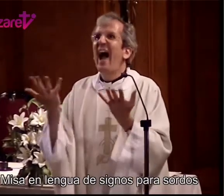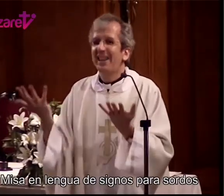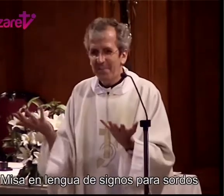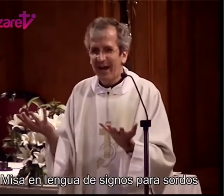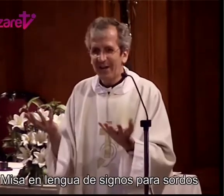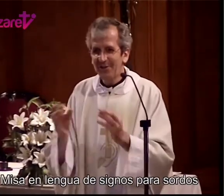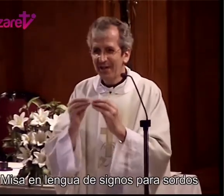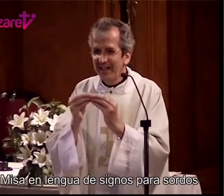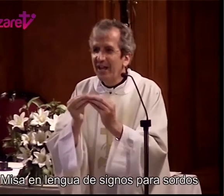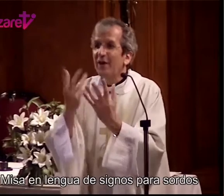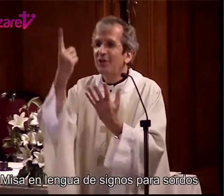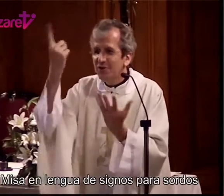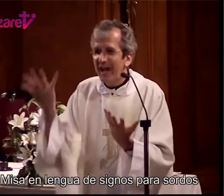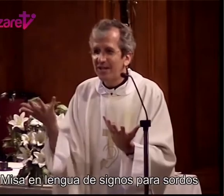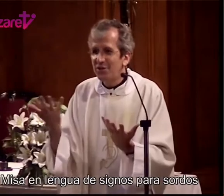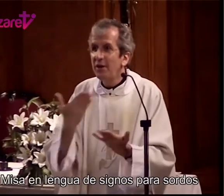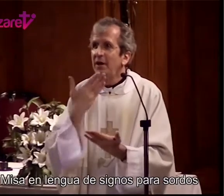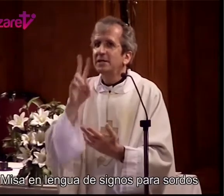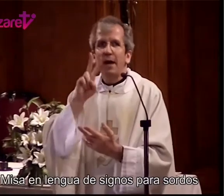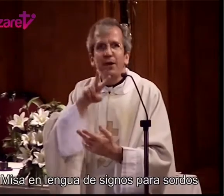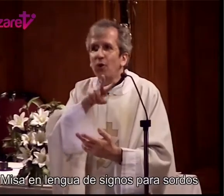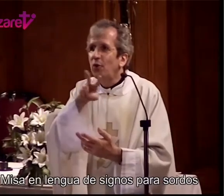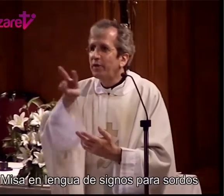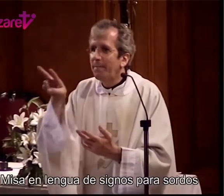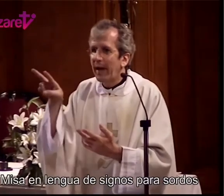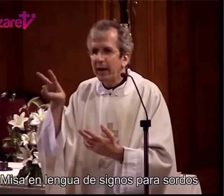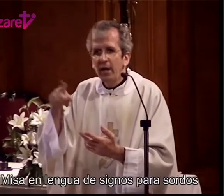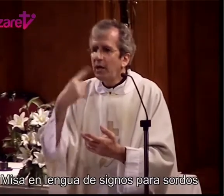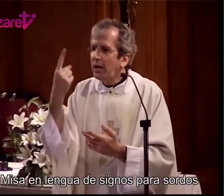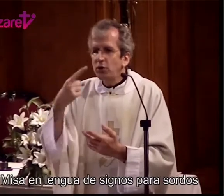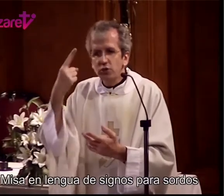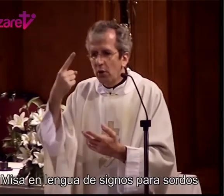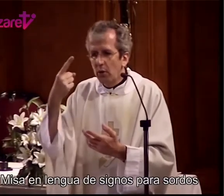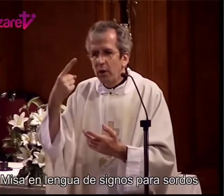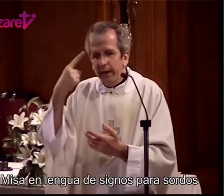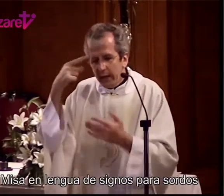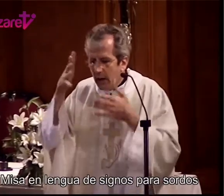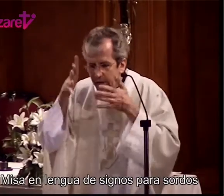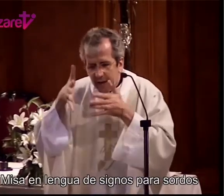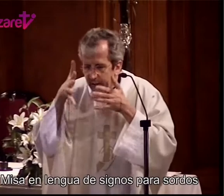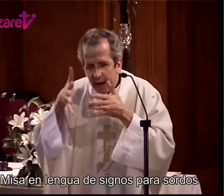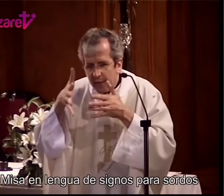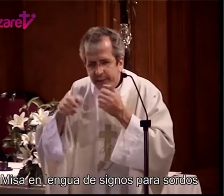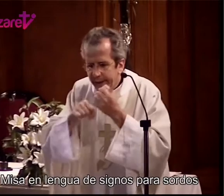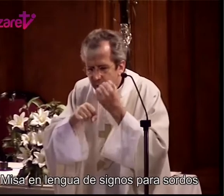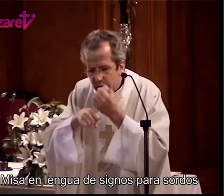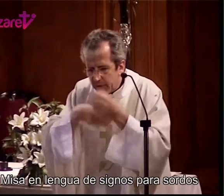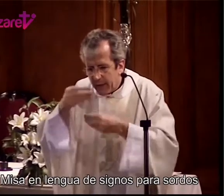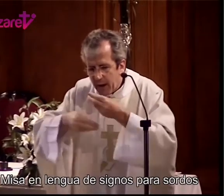admirarnos de lo que Dios ha hecho, saberlo contemplar y no solo ir centrados en nuestro trabajo,